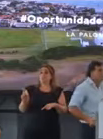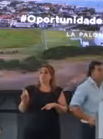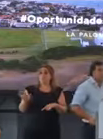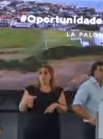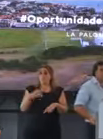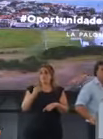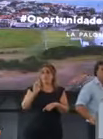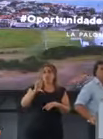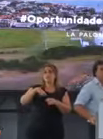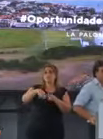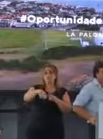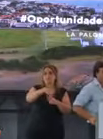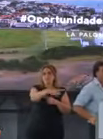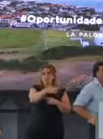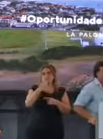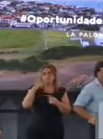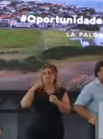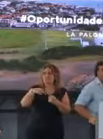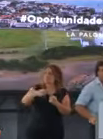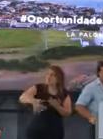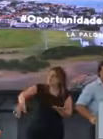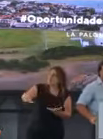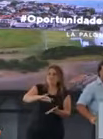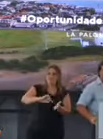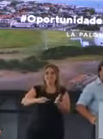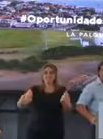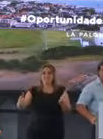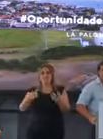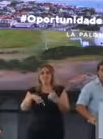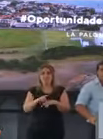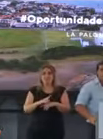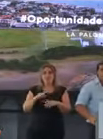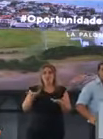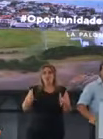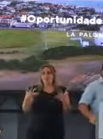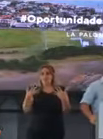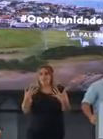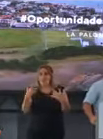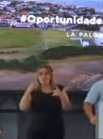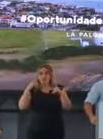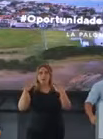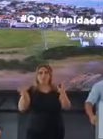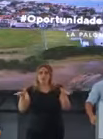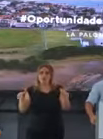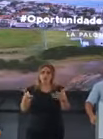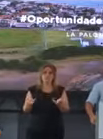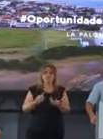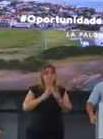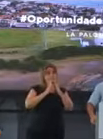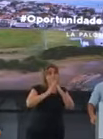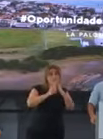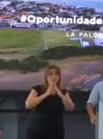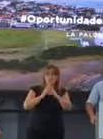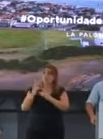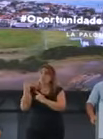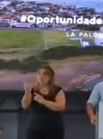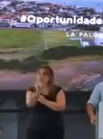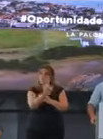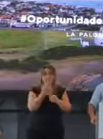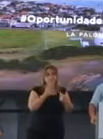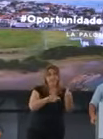caminen 15 metros y pregúntenle a los comerciantes de La Paloma qué es lo que ha pasado con la temporada. Está acá, está acá.